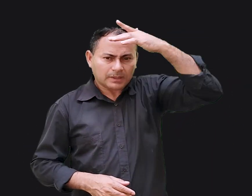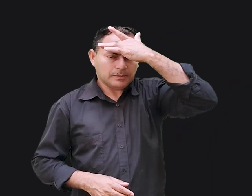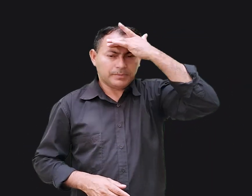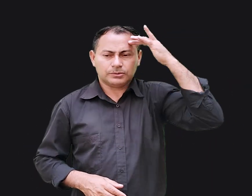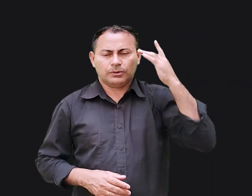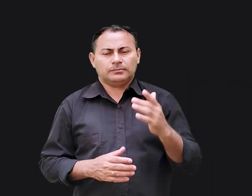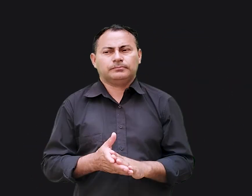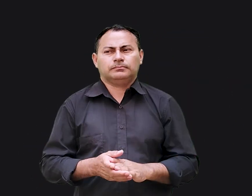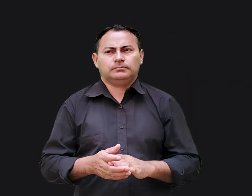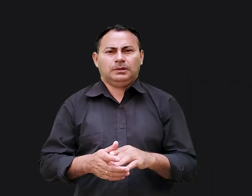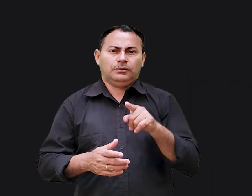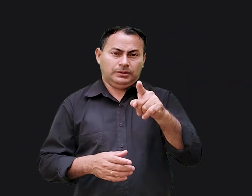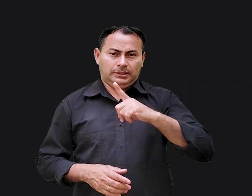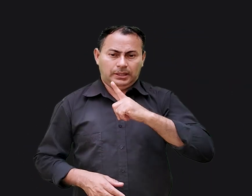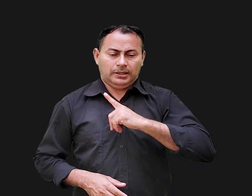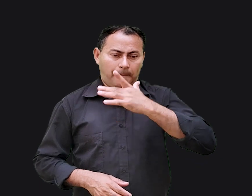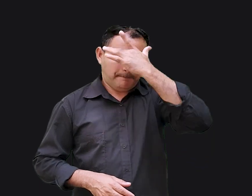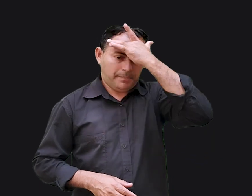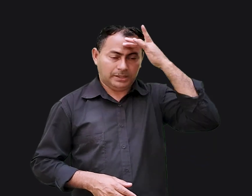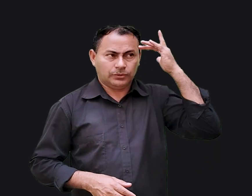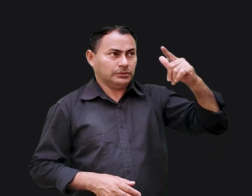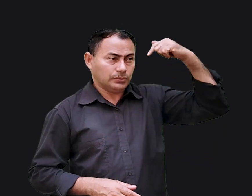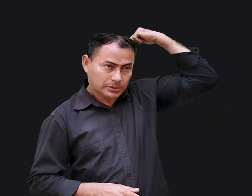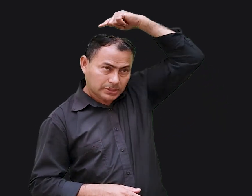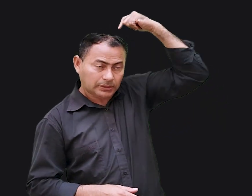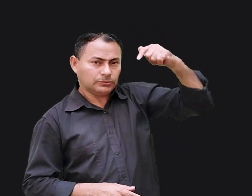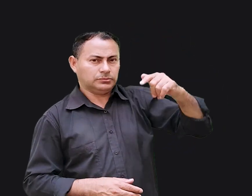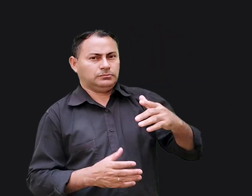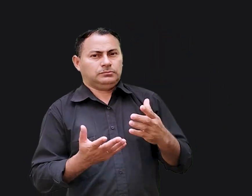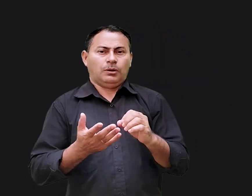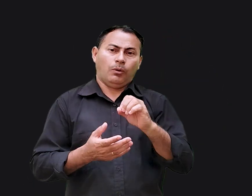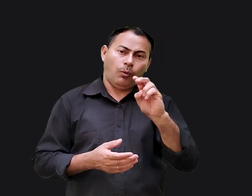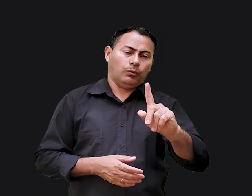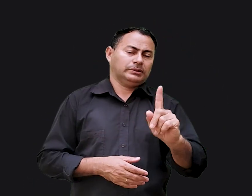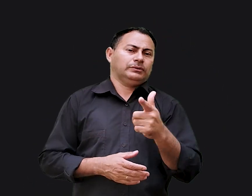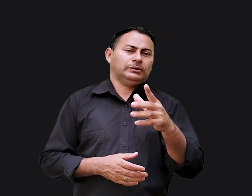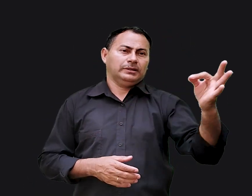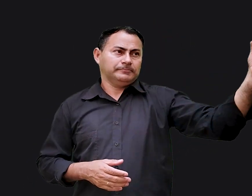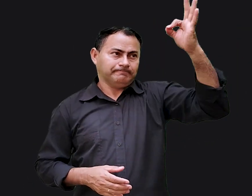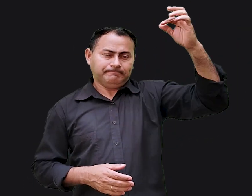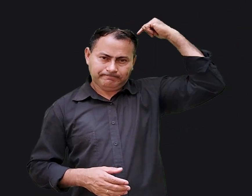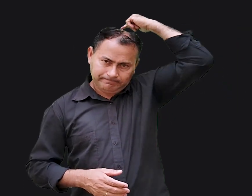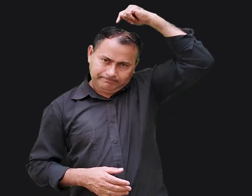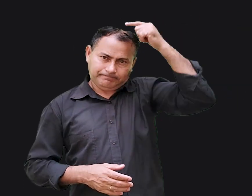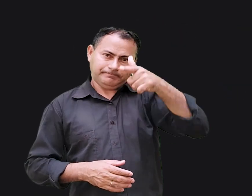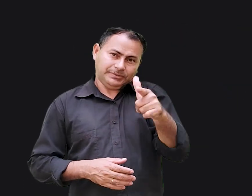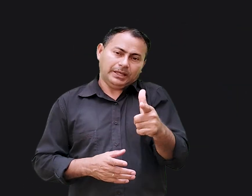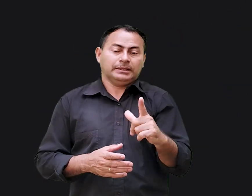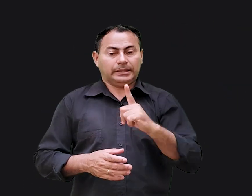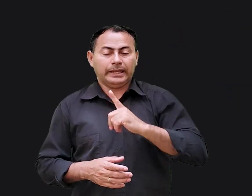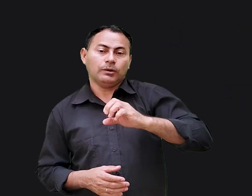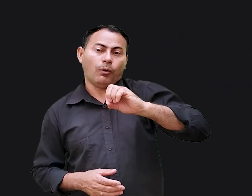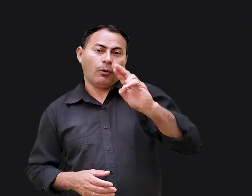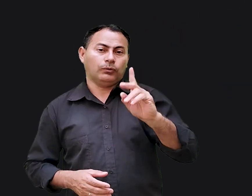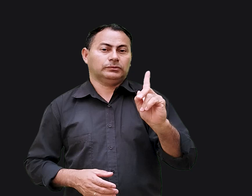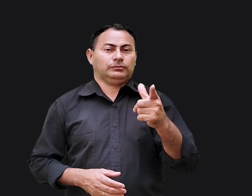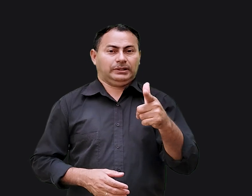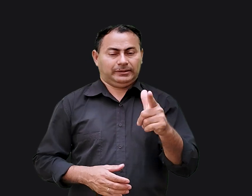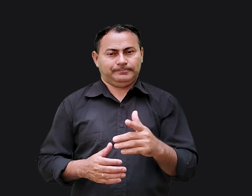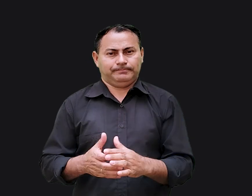pessoa. Então, ou você tem a pessoa do Santo Espírito, ou você não tem a pessoa do Santo Espírito. Hoje